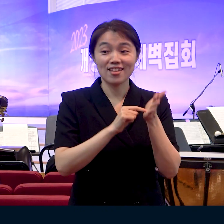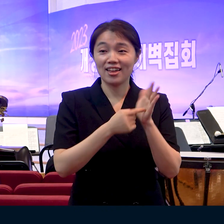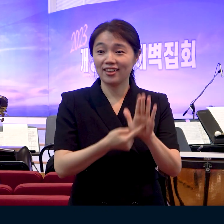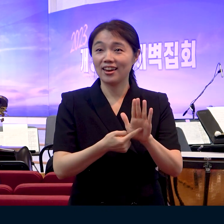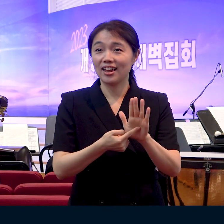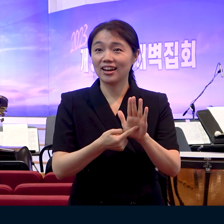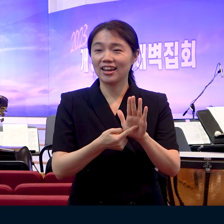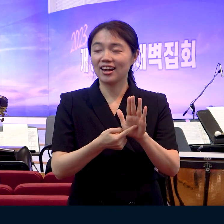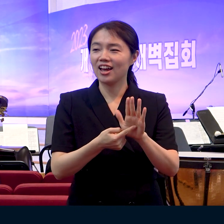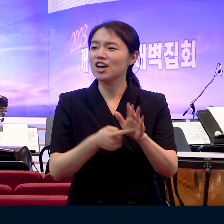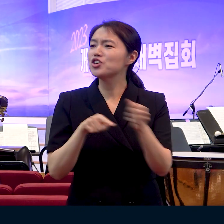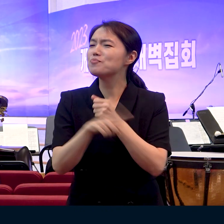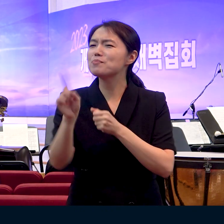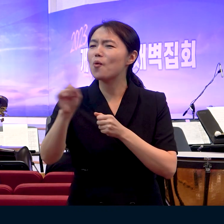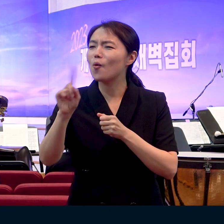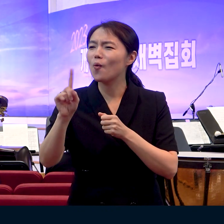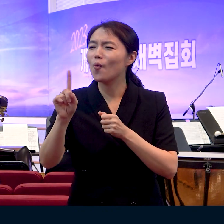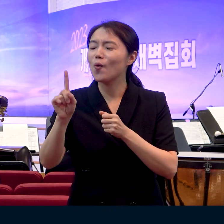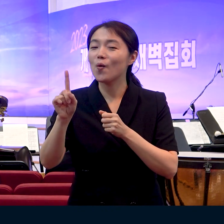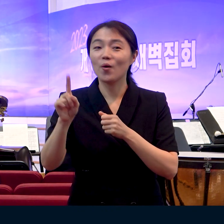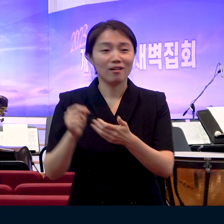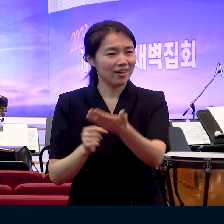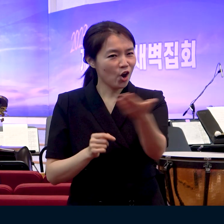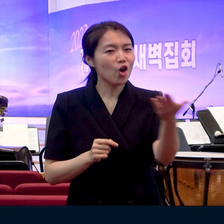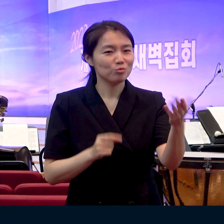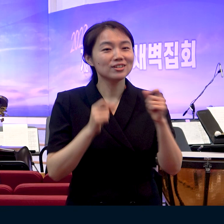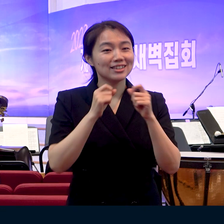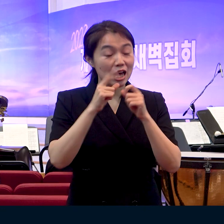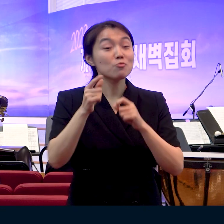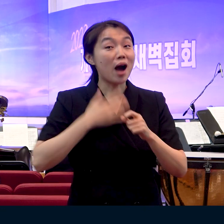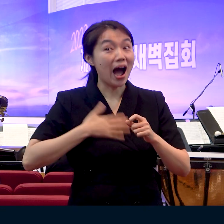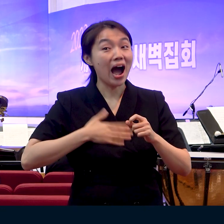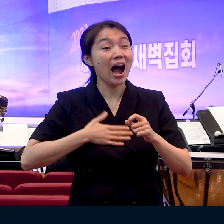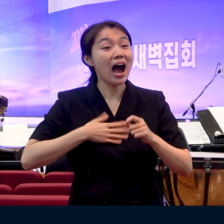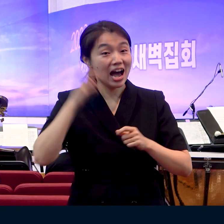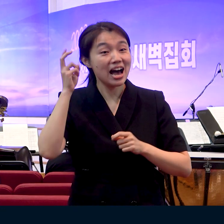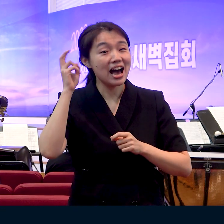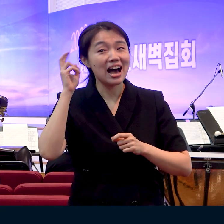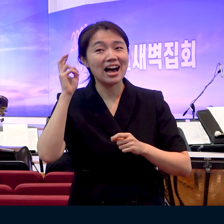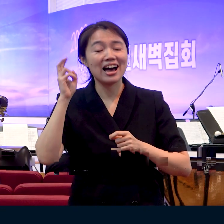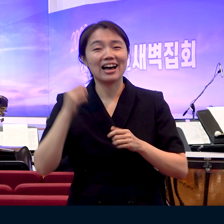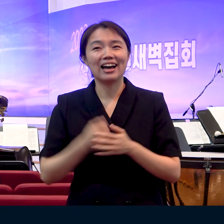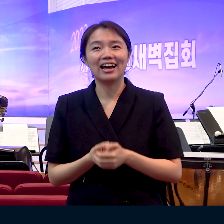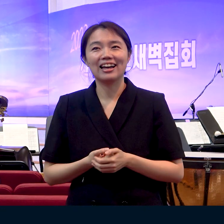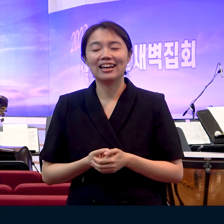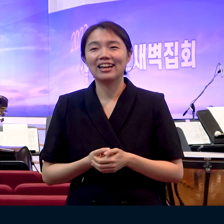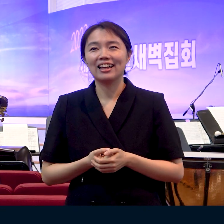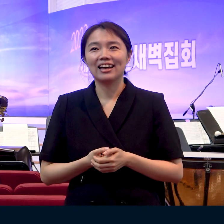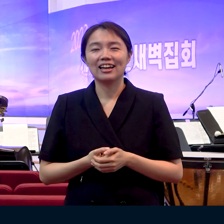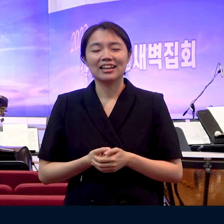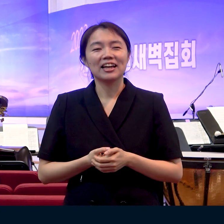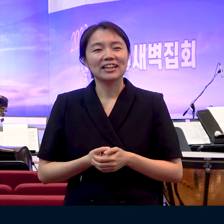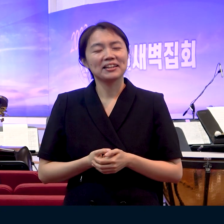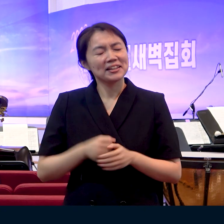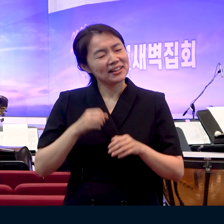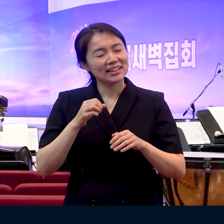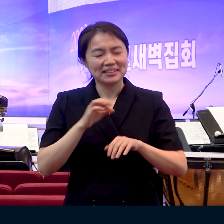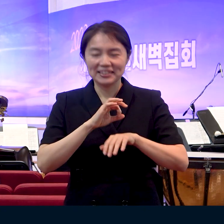말하는가? 물론 그게 뭔지 다 알고 있습니다. 다들 느낌으로 알고